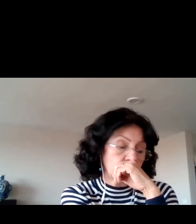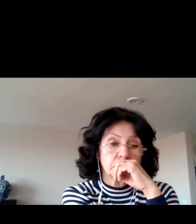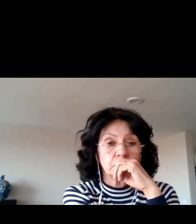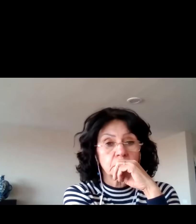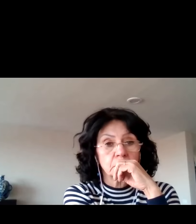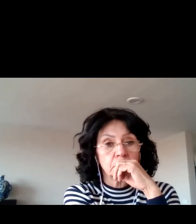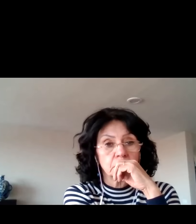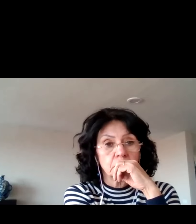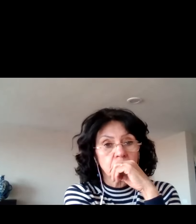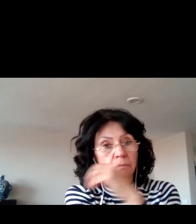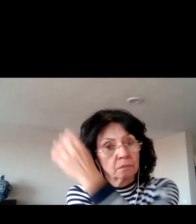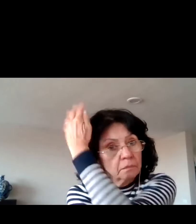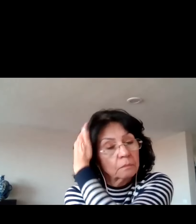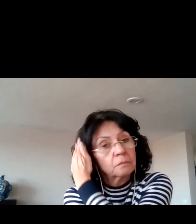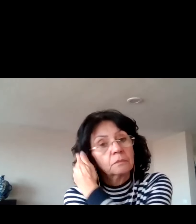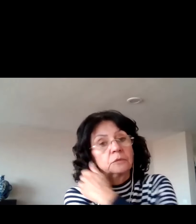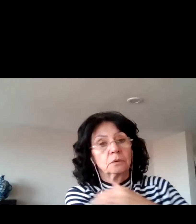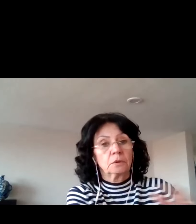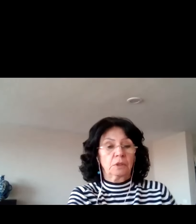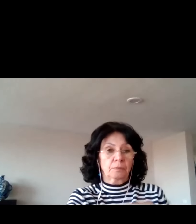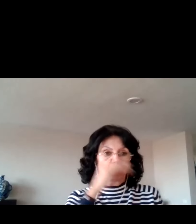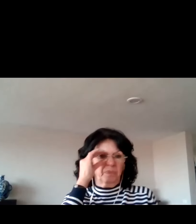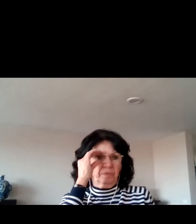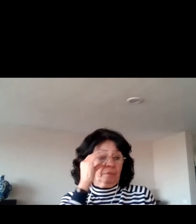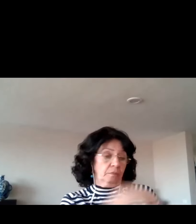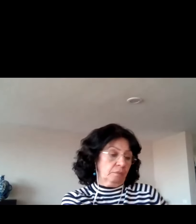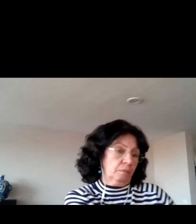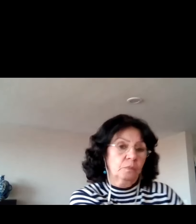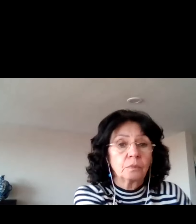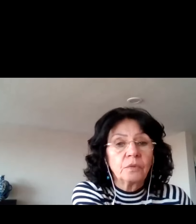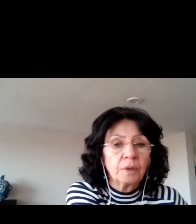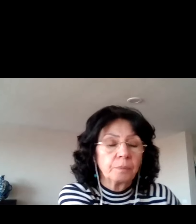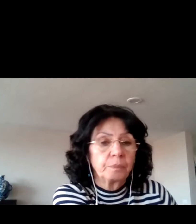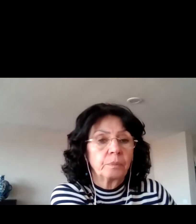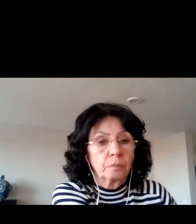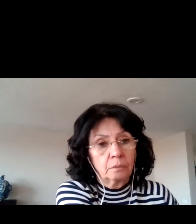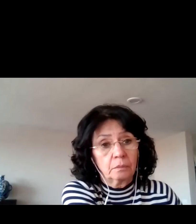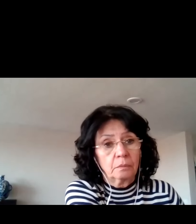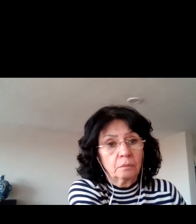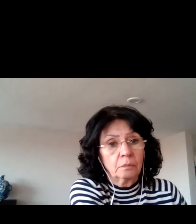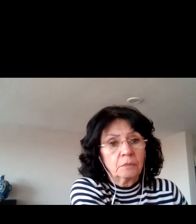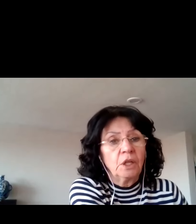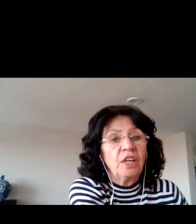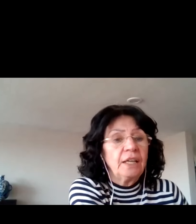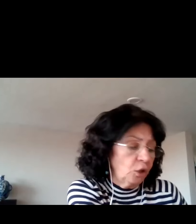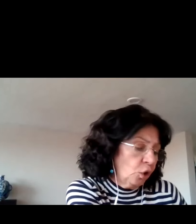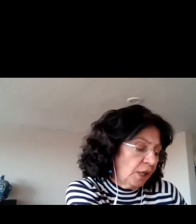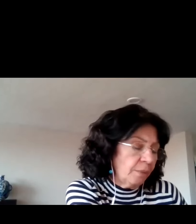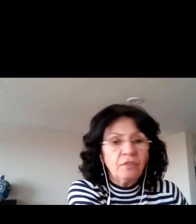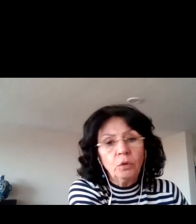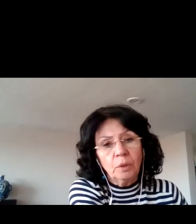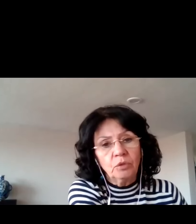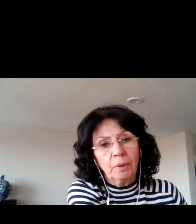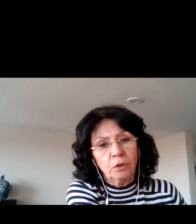tú como área de recursos humanos, pero yo creo que recaban muchísimos más datos que solamente de empleados. Sí, no,